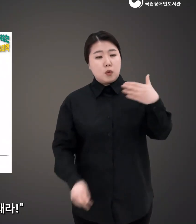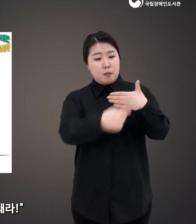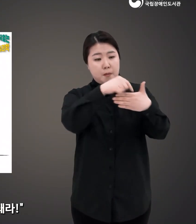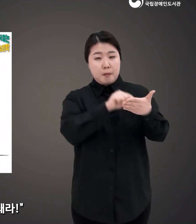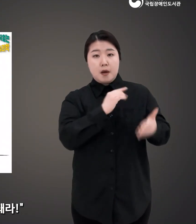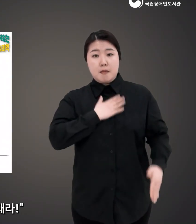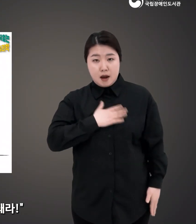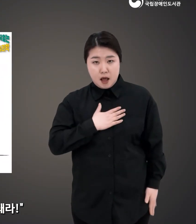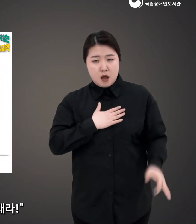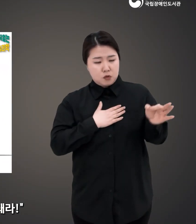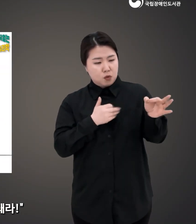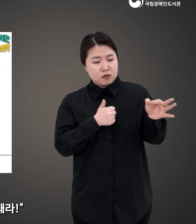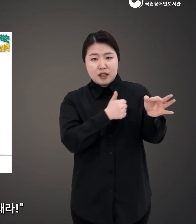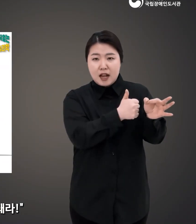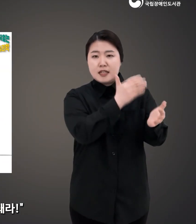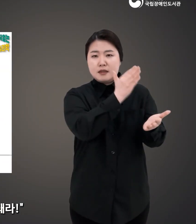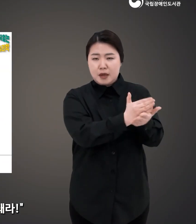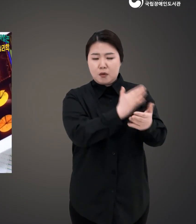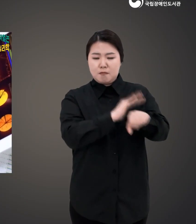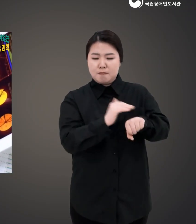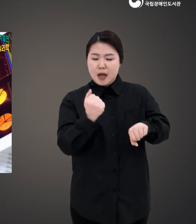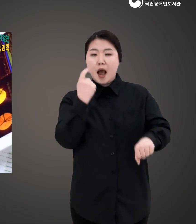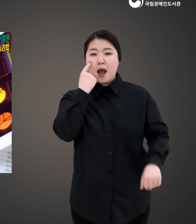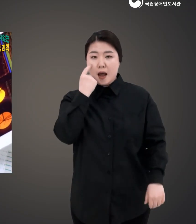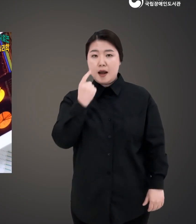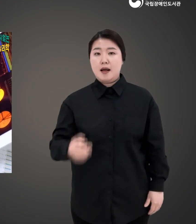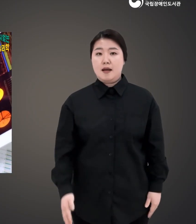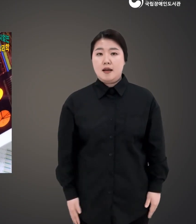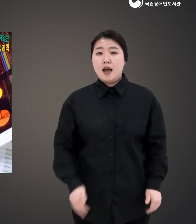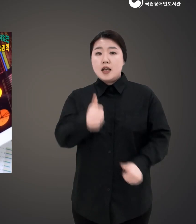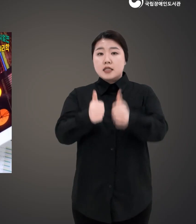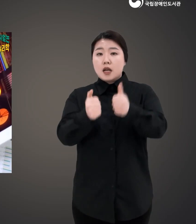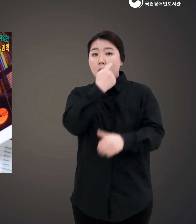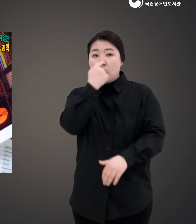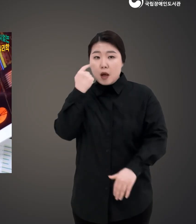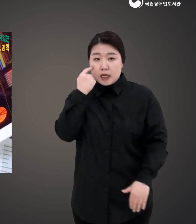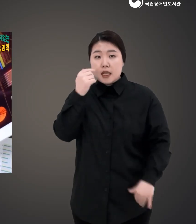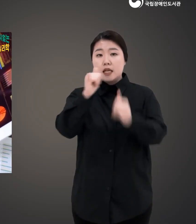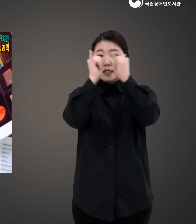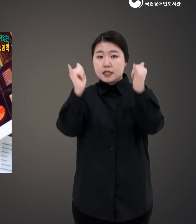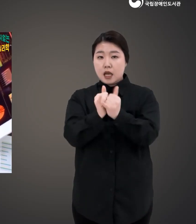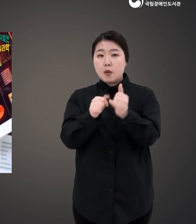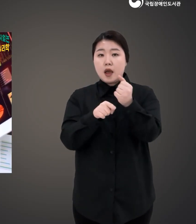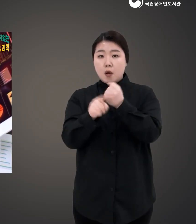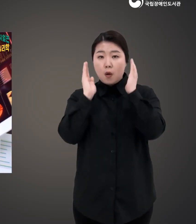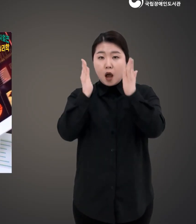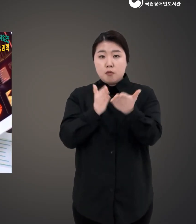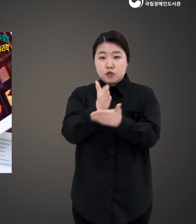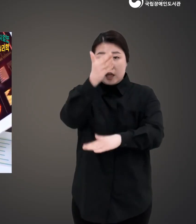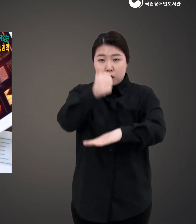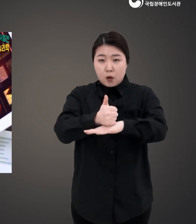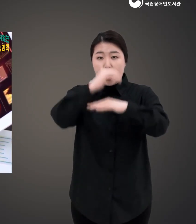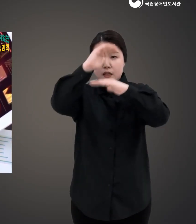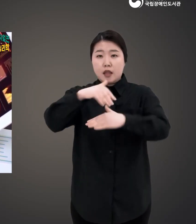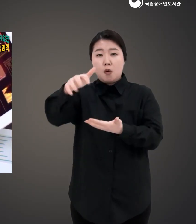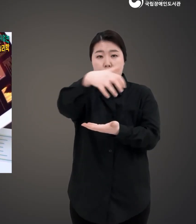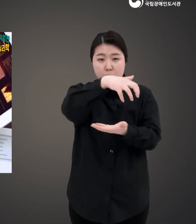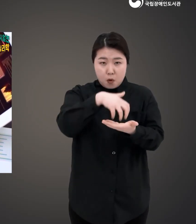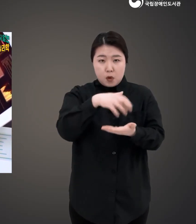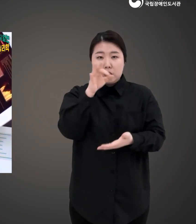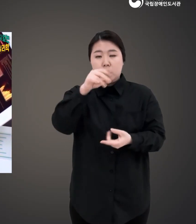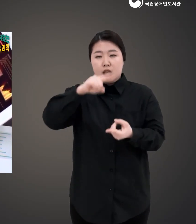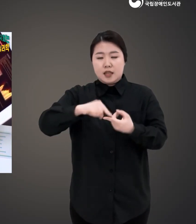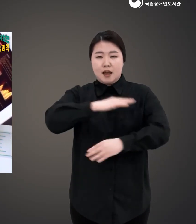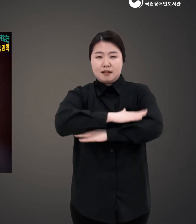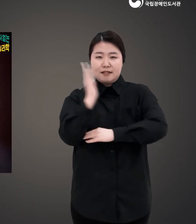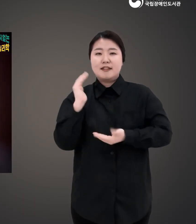돈의 심리를 알고 돈의 주인이 되라. 실제 실험을 통해 검증해낸 사회과학의 결과물들을 집약한 돈에 관한